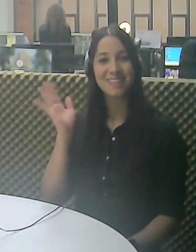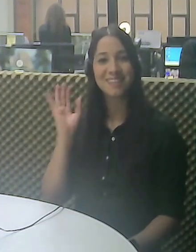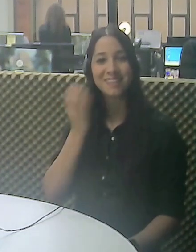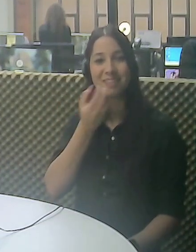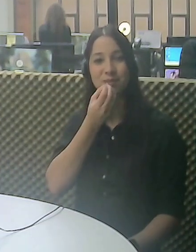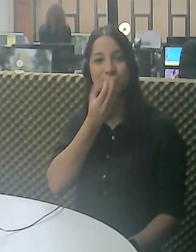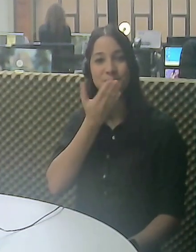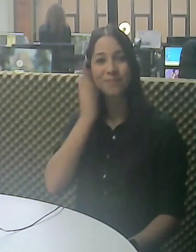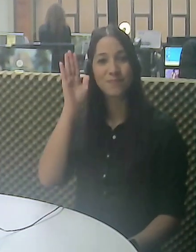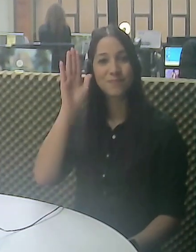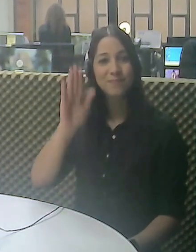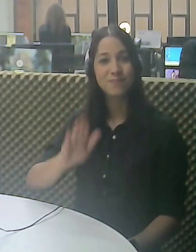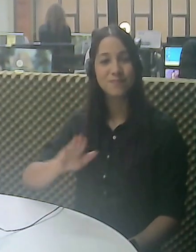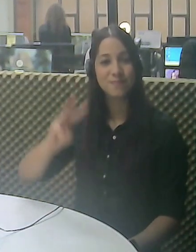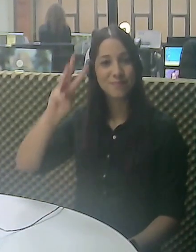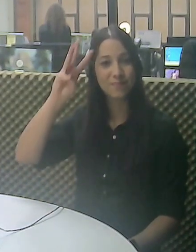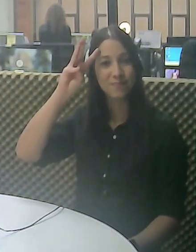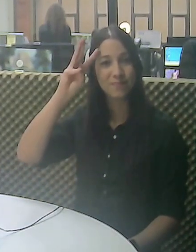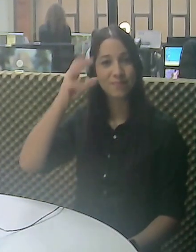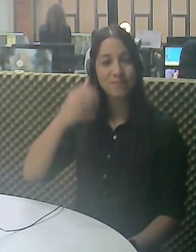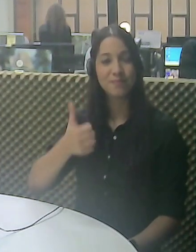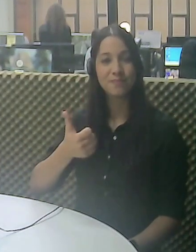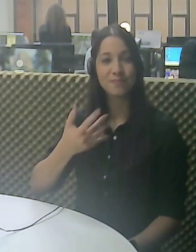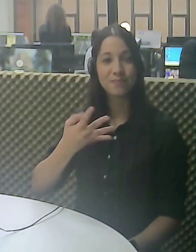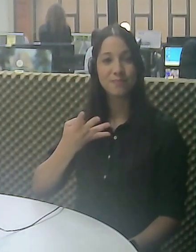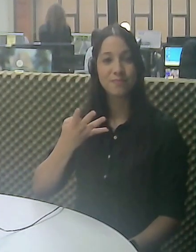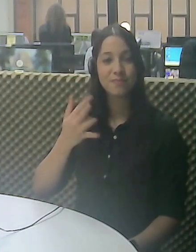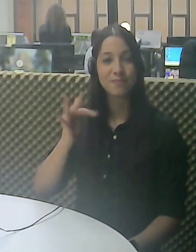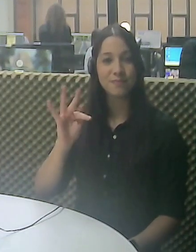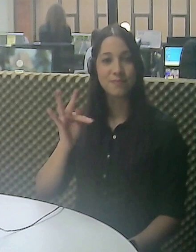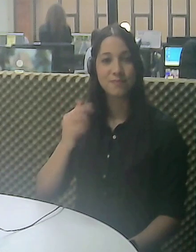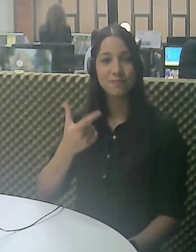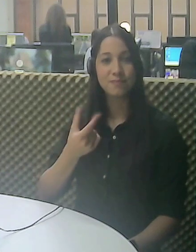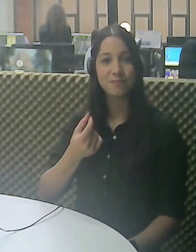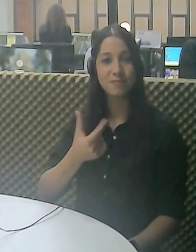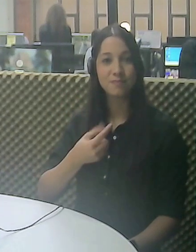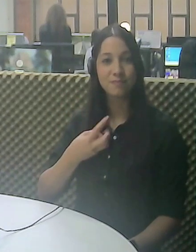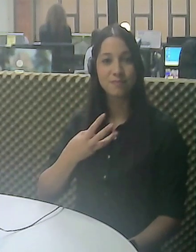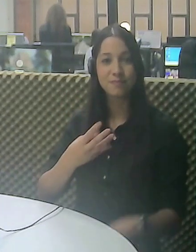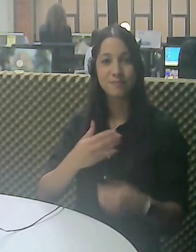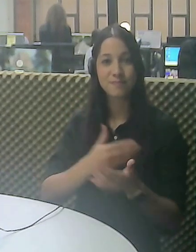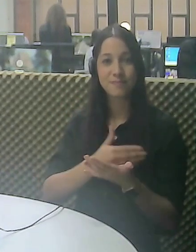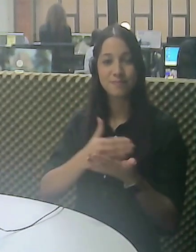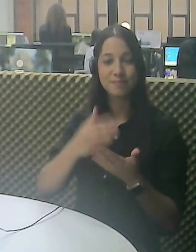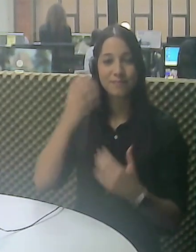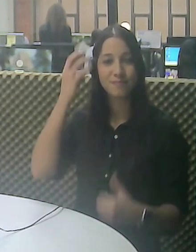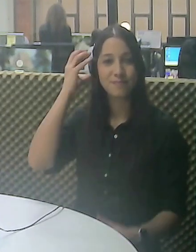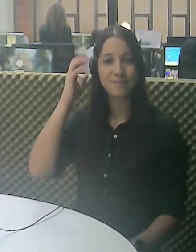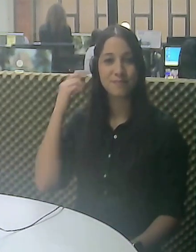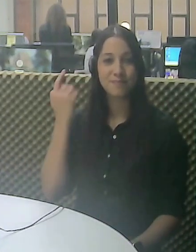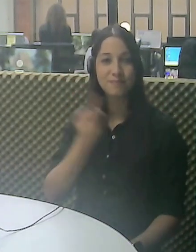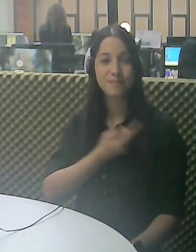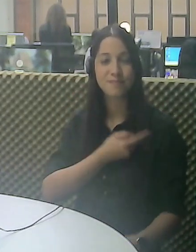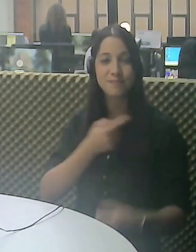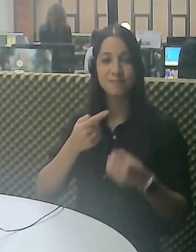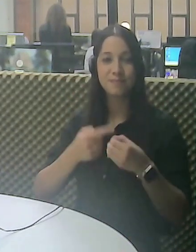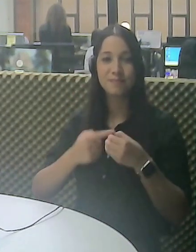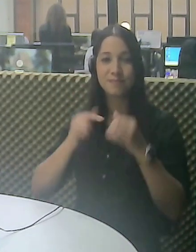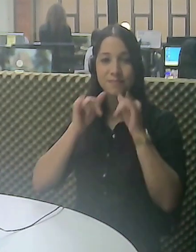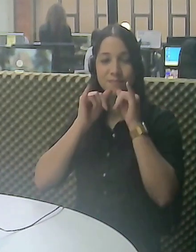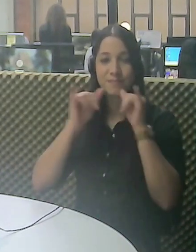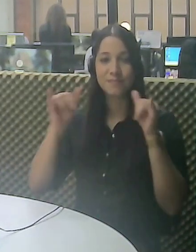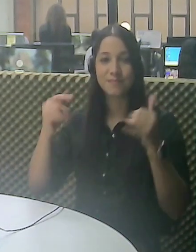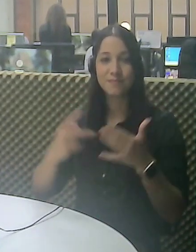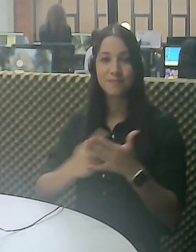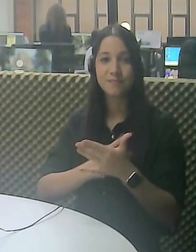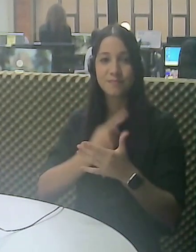Olá, boa tarde. Hoje é terça-feira, dia 14 de fevereiro de 2023. Está no ar a Rádio Nossa Cidade com um boletim de notícias sobre o